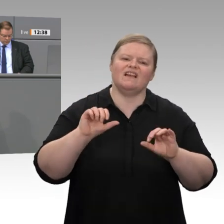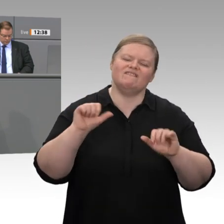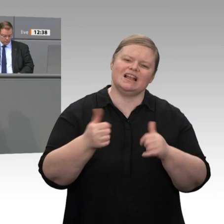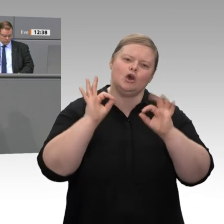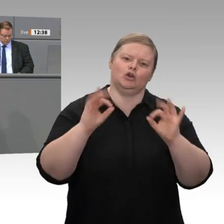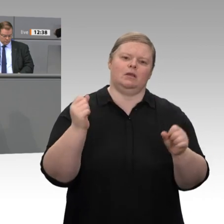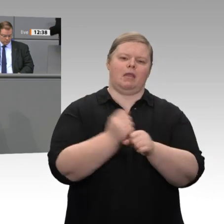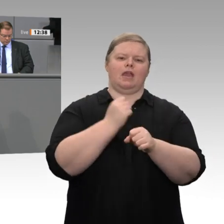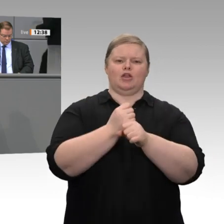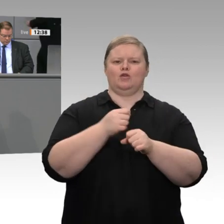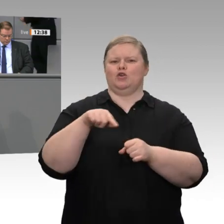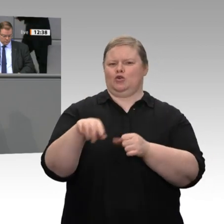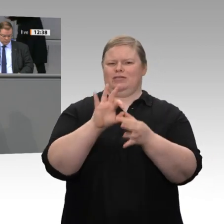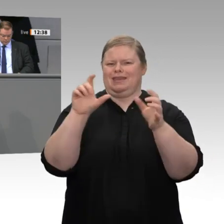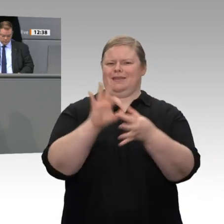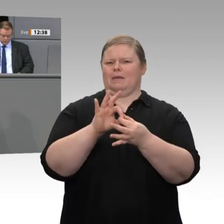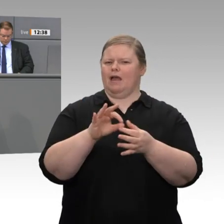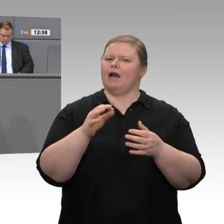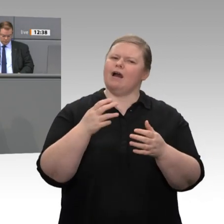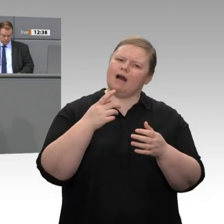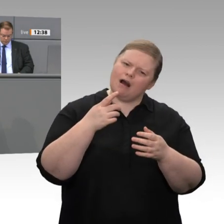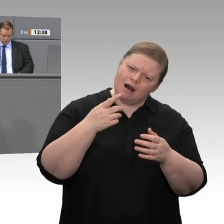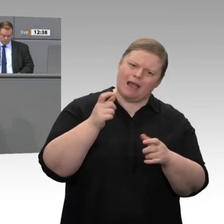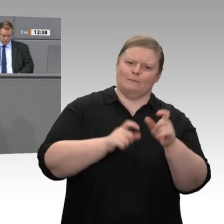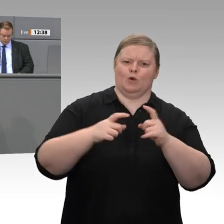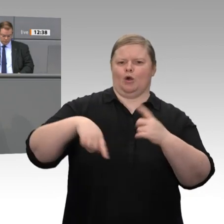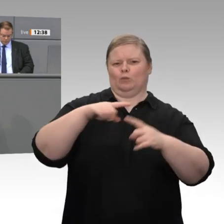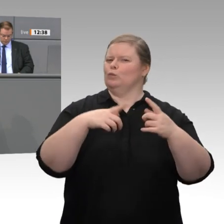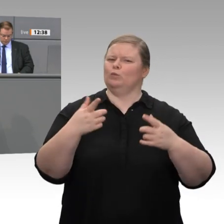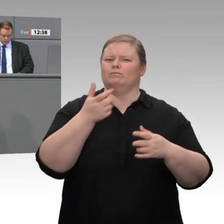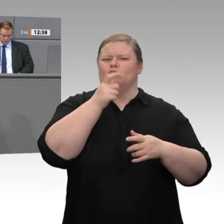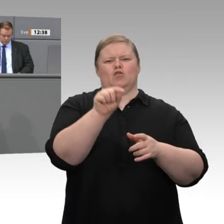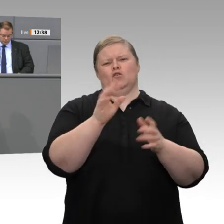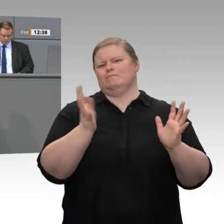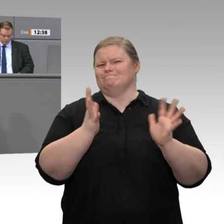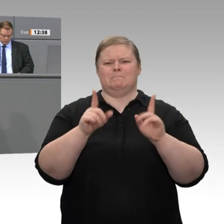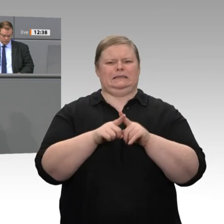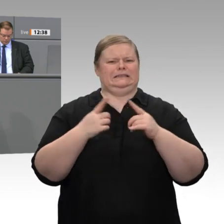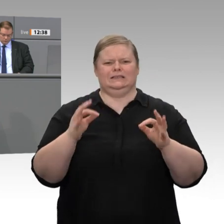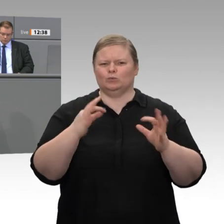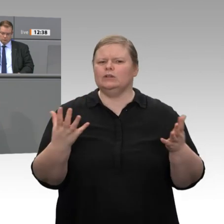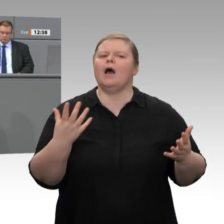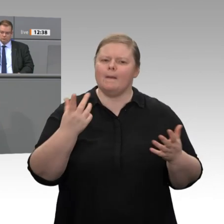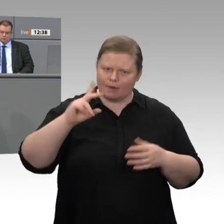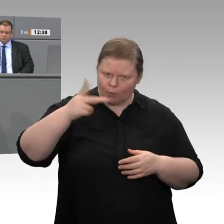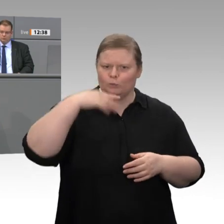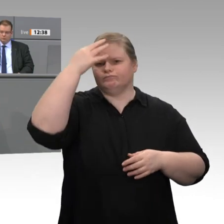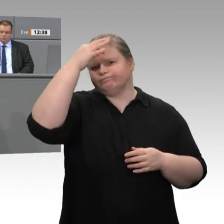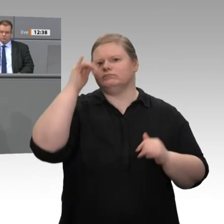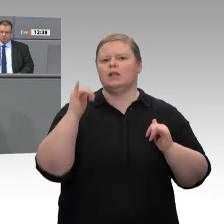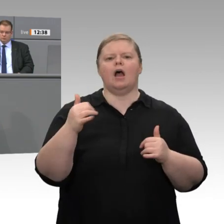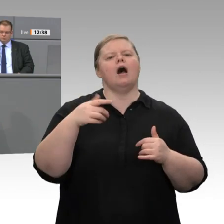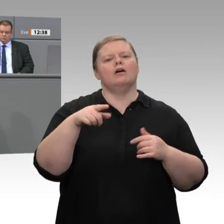es zwischen uns keinen Streit geben. Trotzdem kommt mir das, was wir so machen, ich sage das ganz ehrlich, auch ein bisschen wie eine Scheindebatte